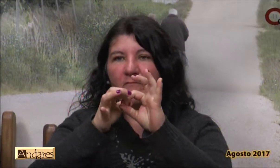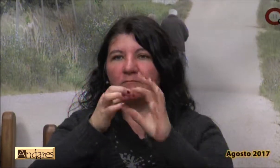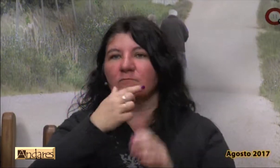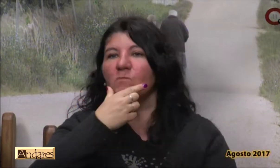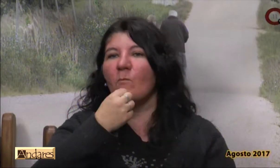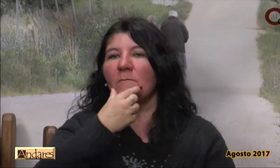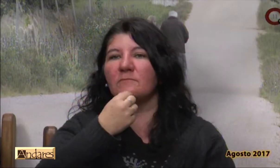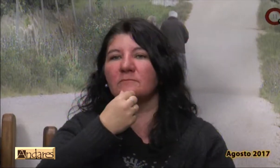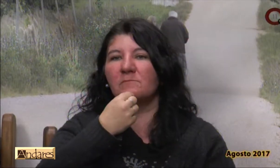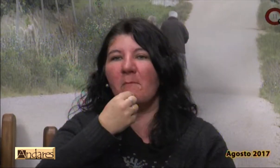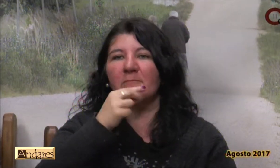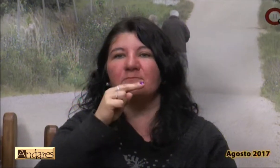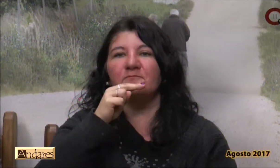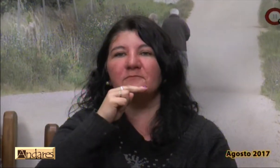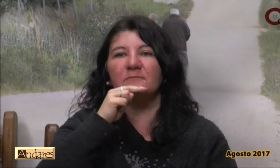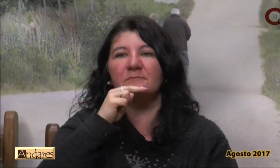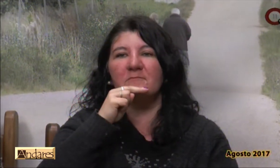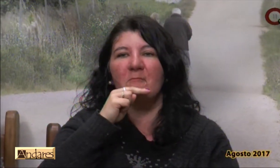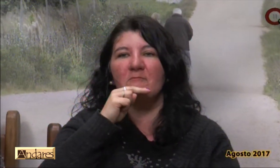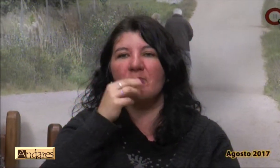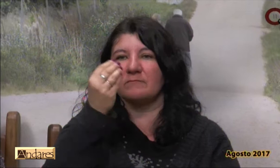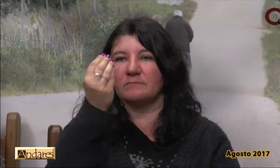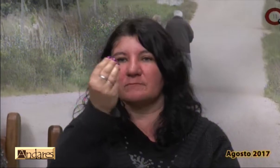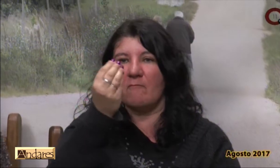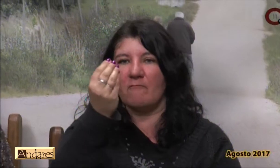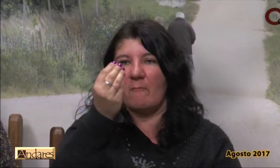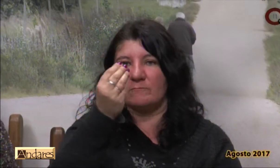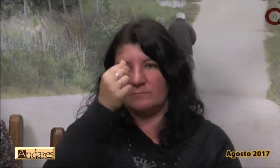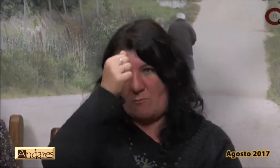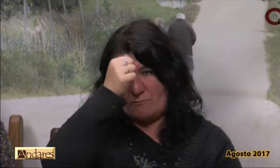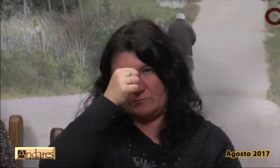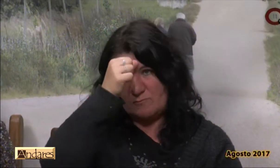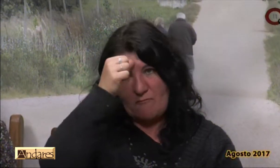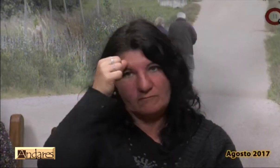Jueves Viernes Sábado Y domingo